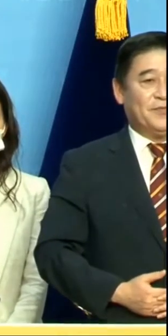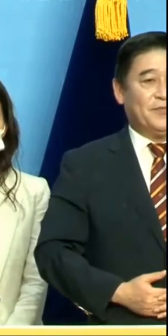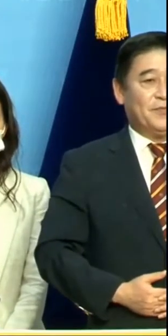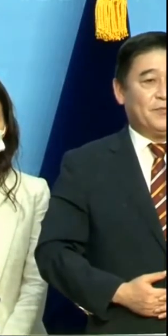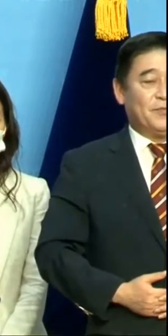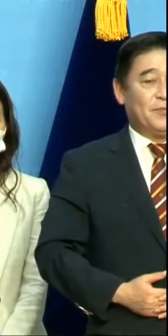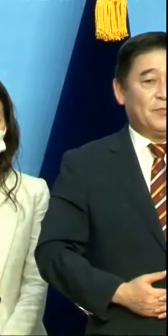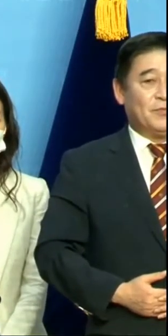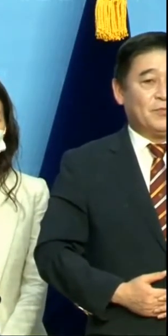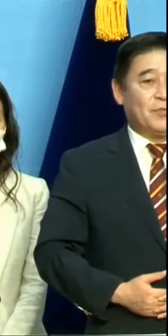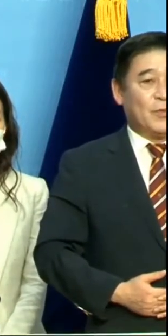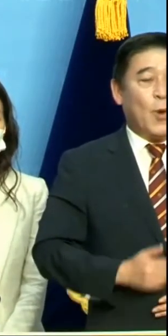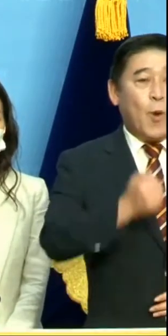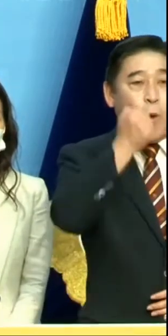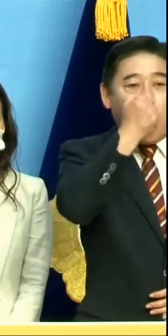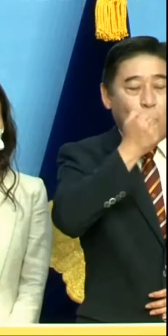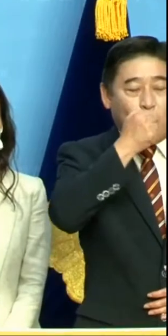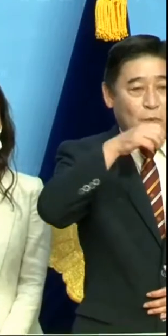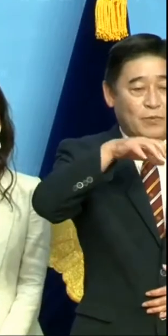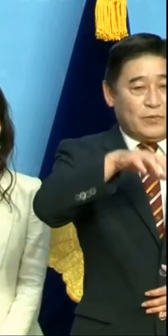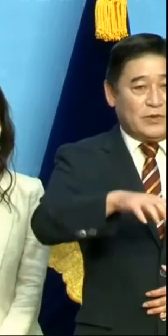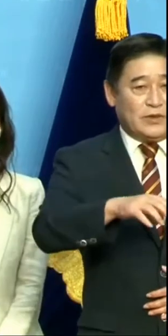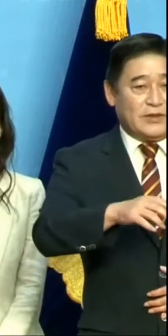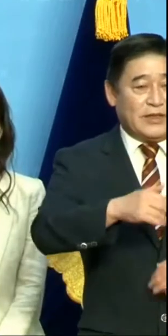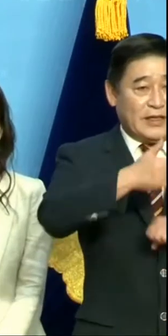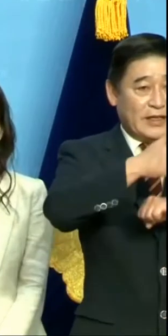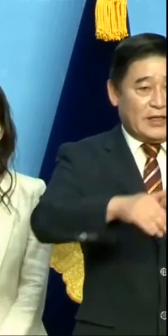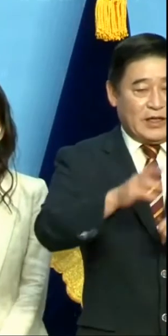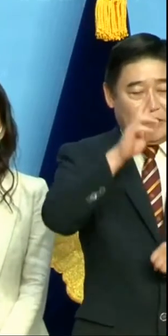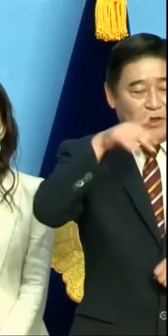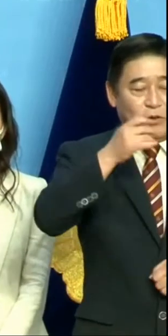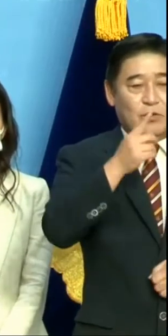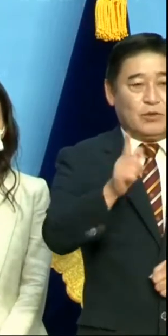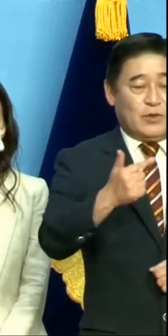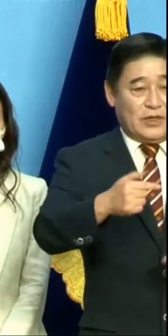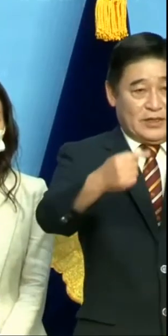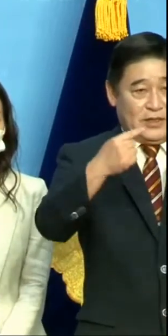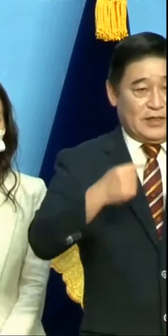0 보금자리 프로젝트 박정 활동과 님 참석하셨습니다